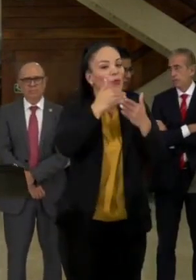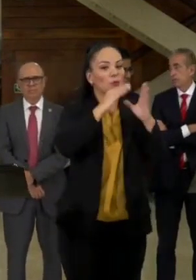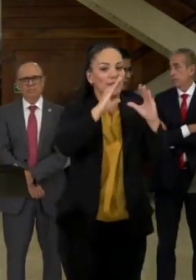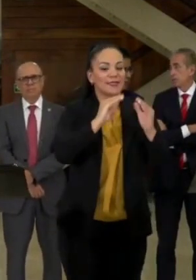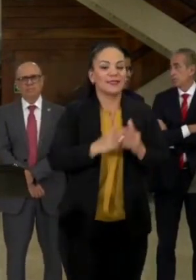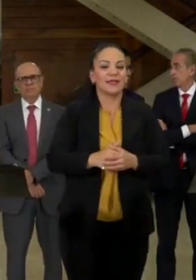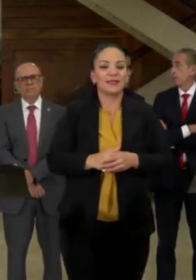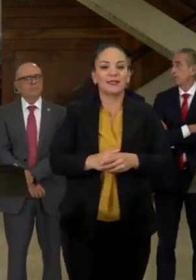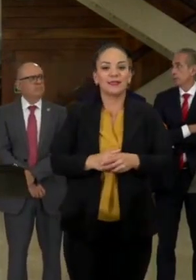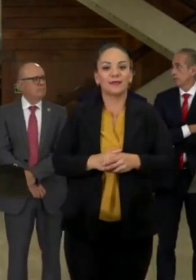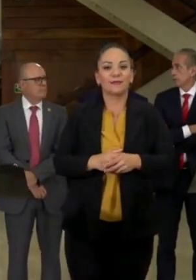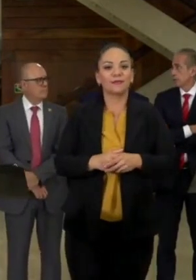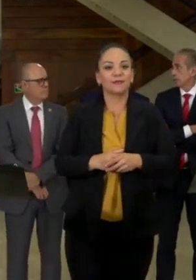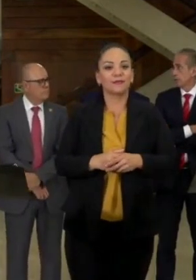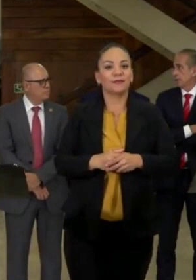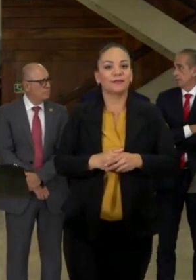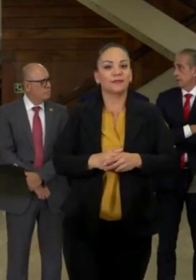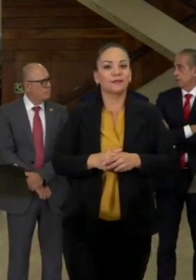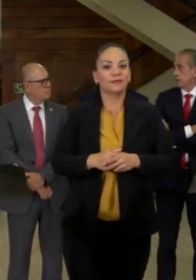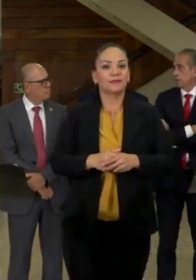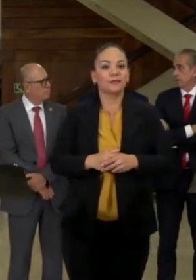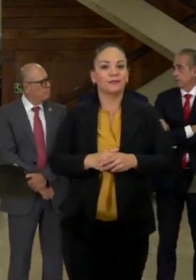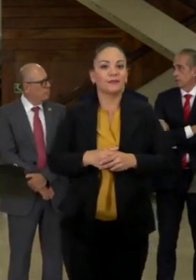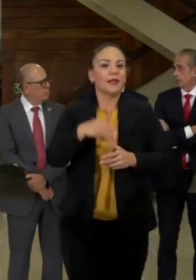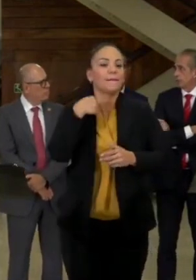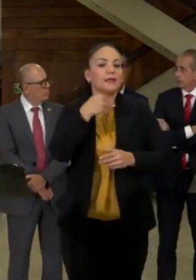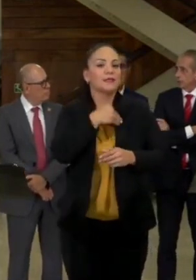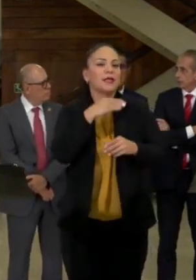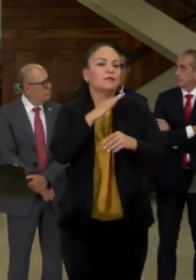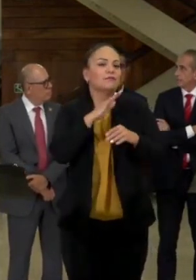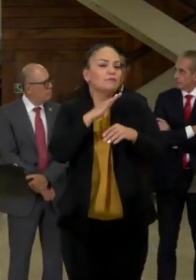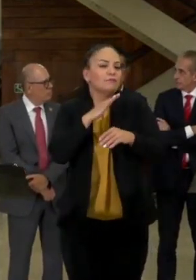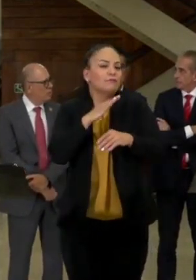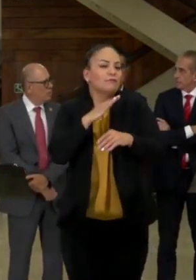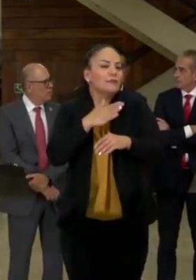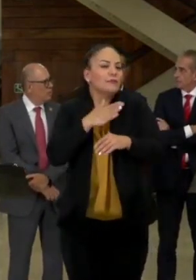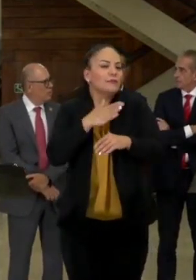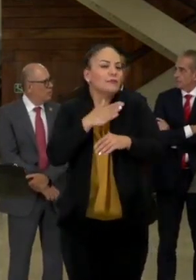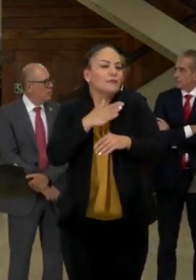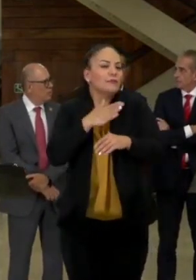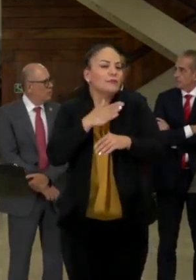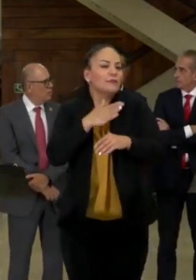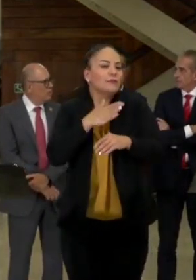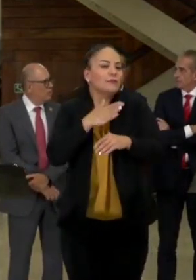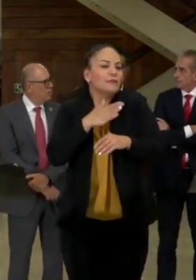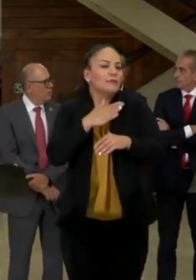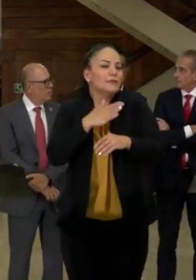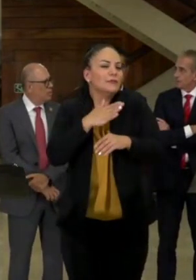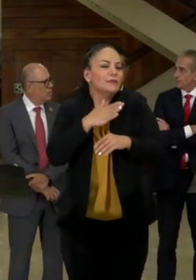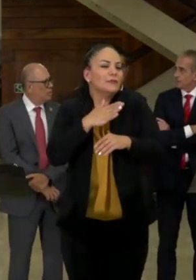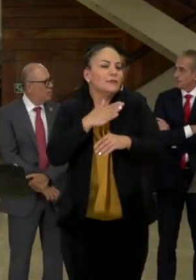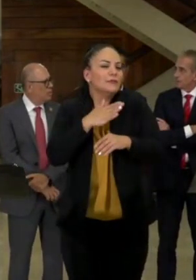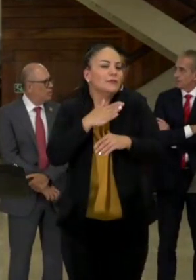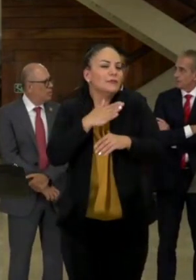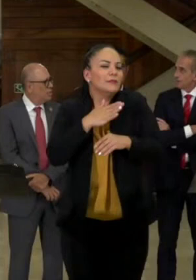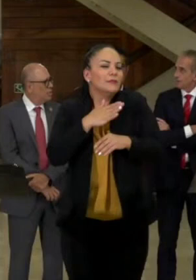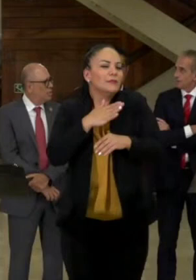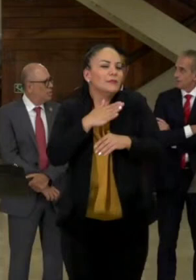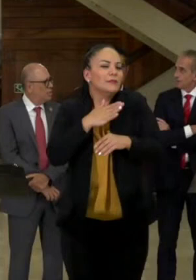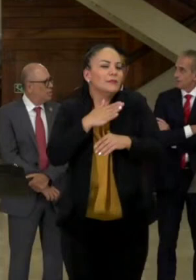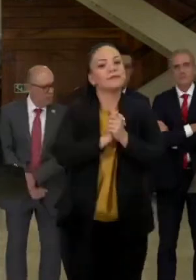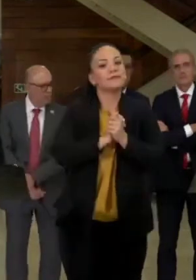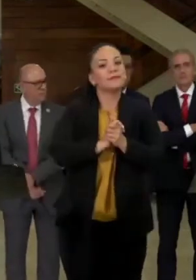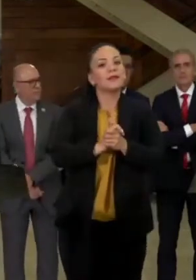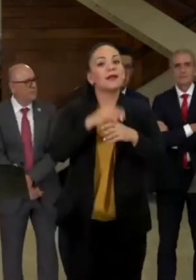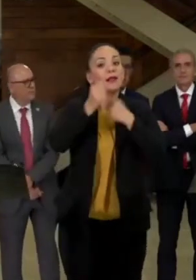tardes. Ministra, disculpe por insistir en el tema, pero es para que sea lo más claro posible. Se llegó a